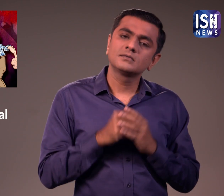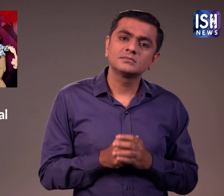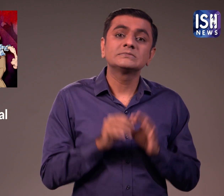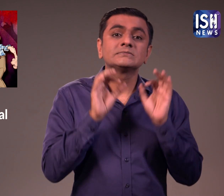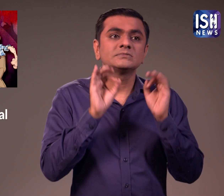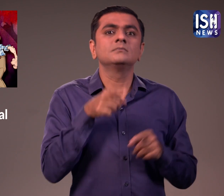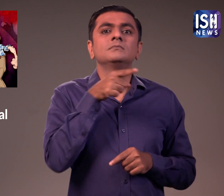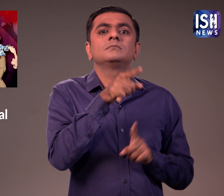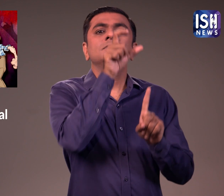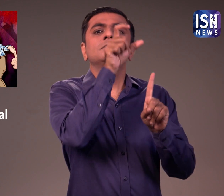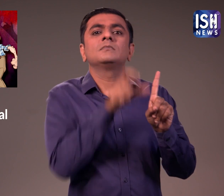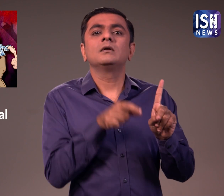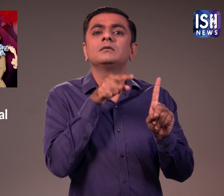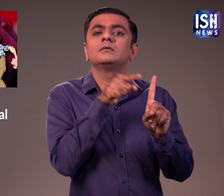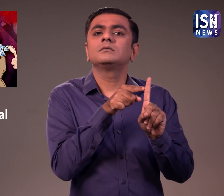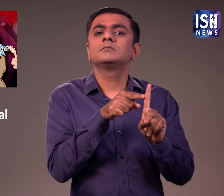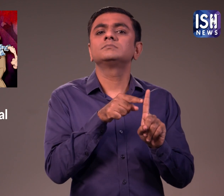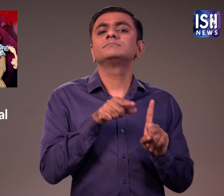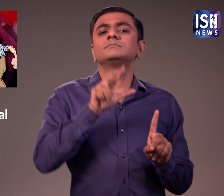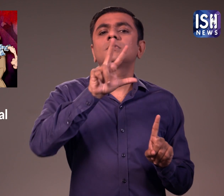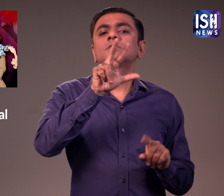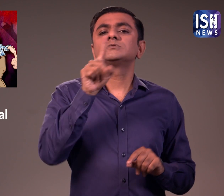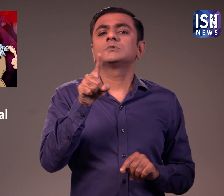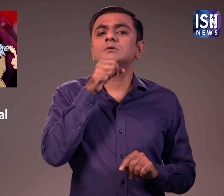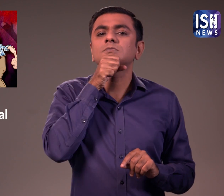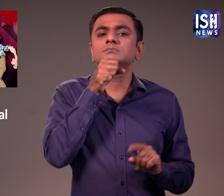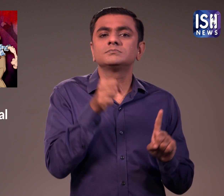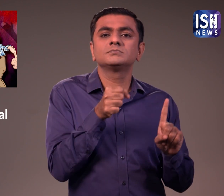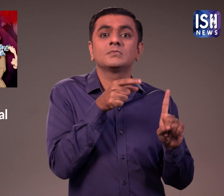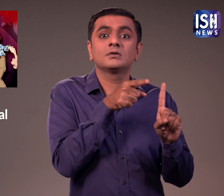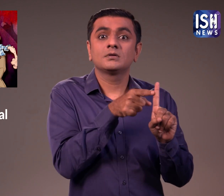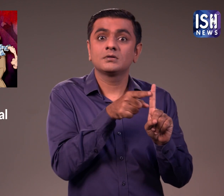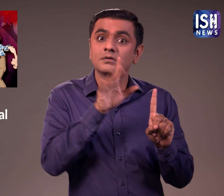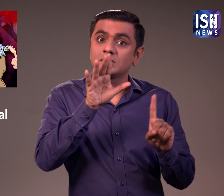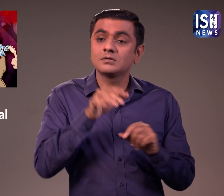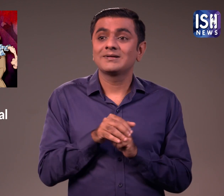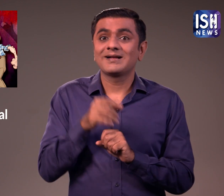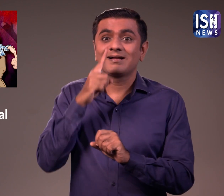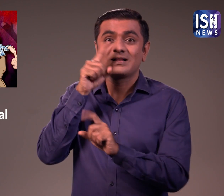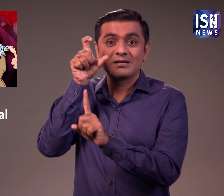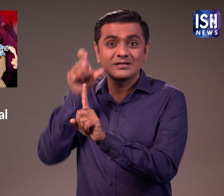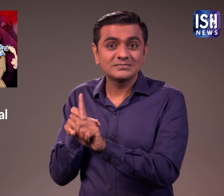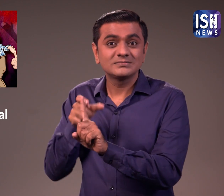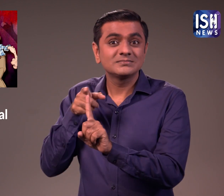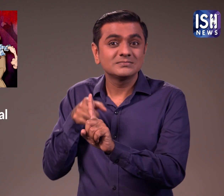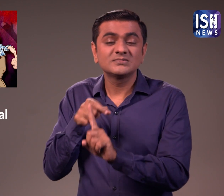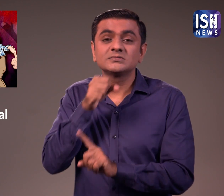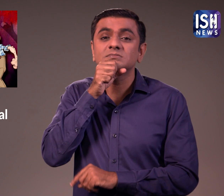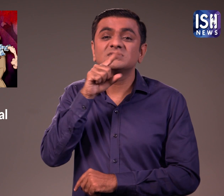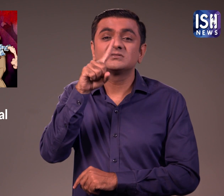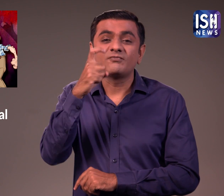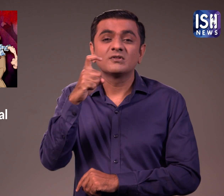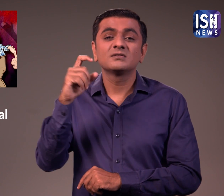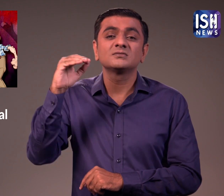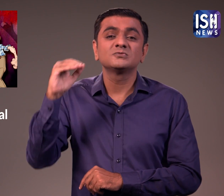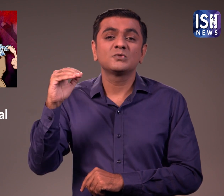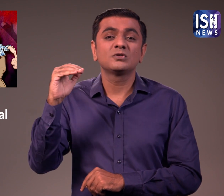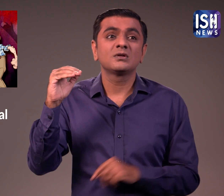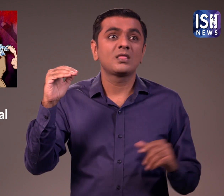गया 81 साल का ये शक 17 साल की नाबालिक लड़की से 7 साल से बलातकार कर